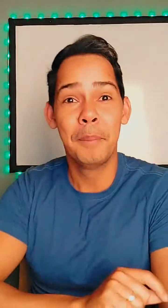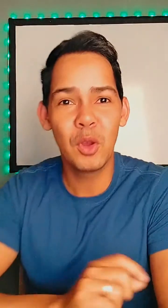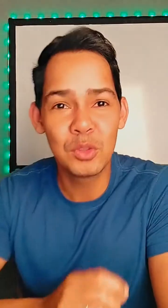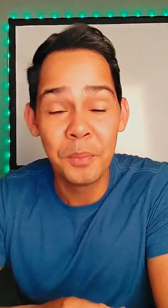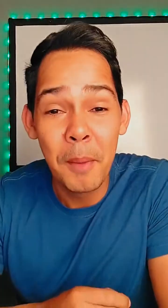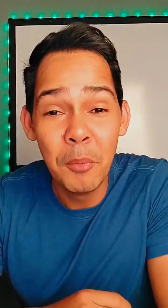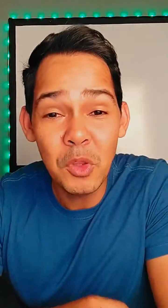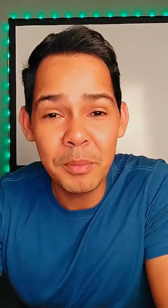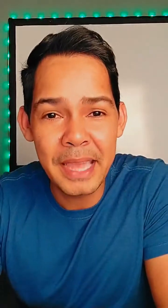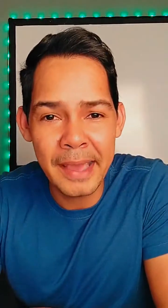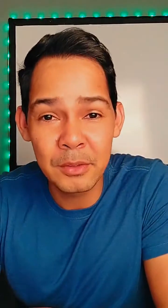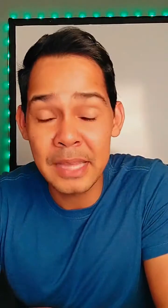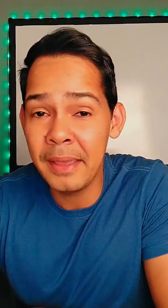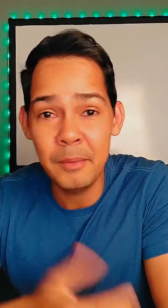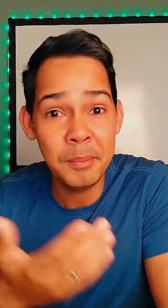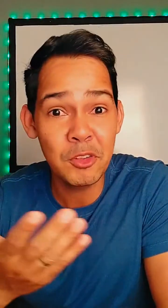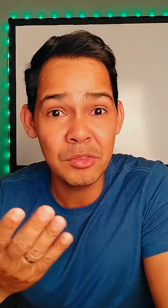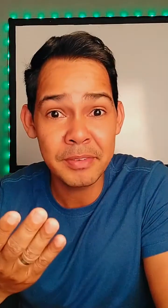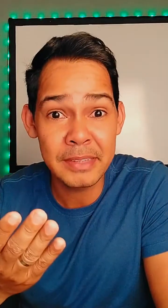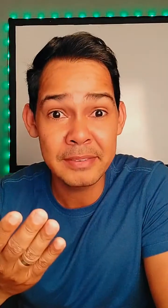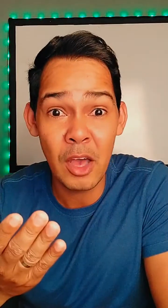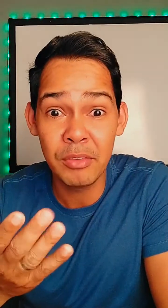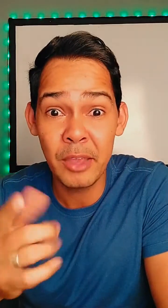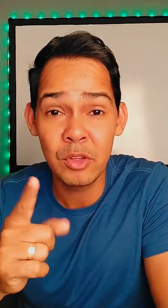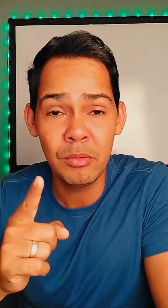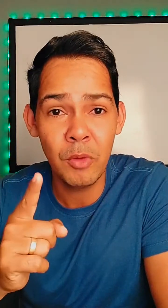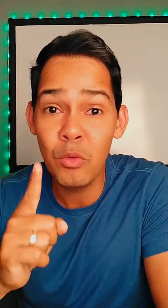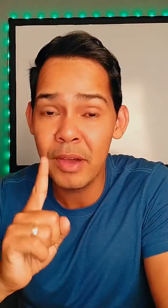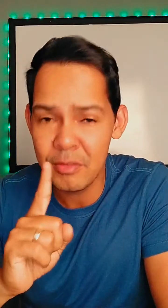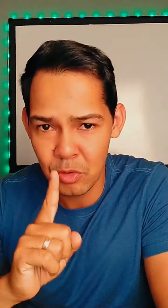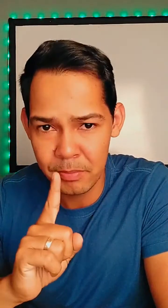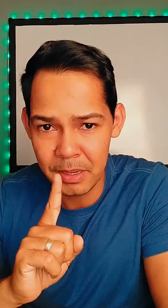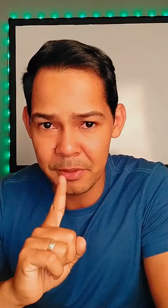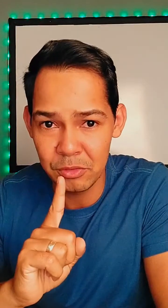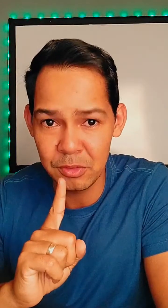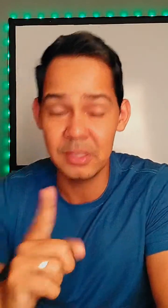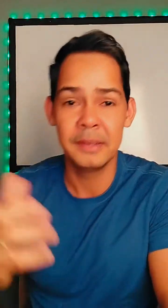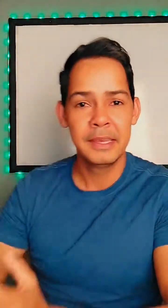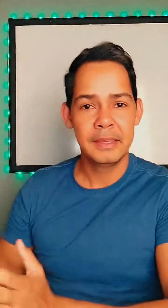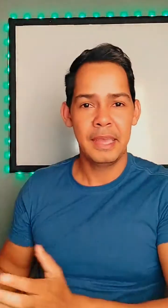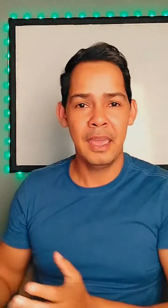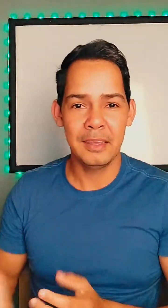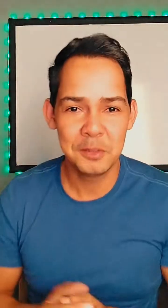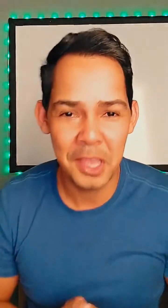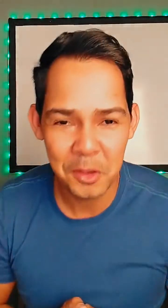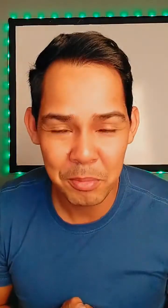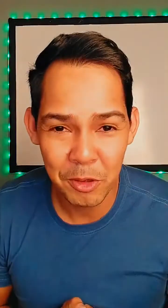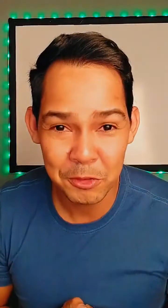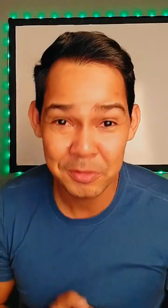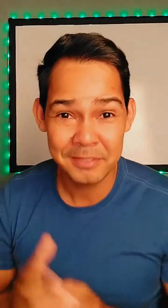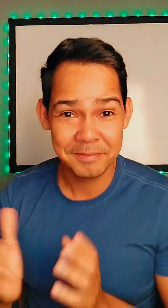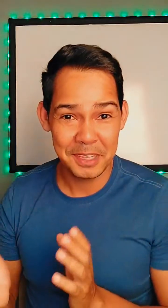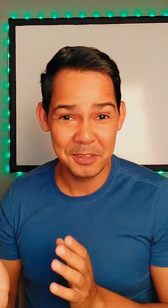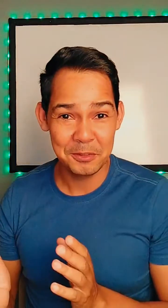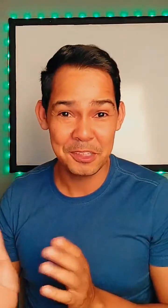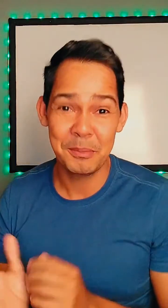Pronto, muito obrigado, tá? O episódio vai ficar salvo e aí eu tenho um favor para pedir você. Se é que eu posso, quem já me assiste